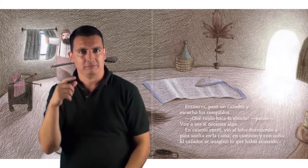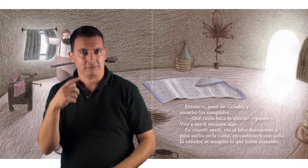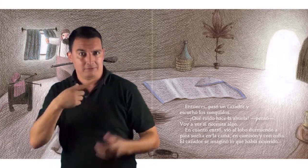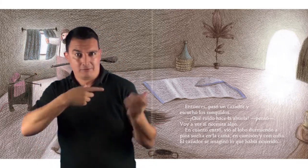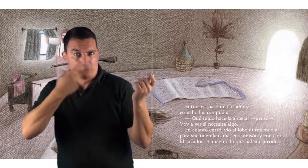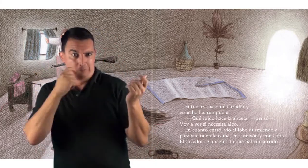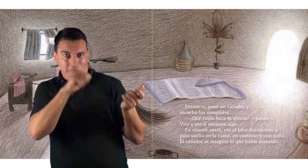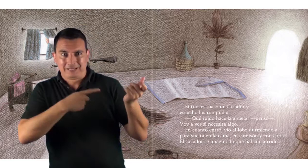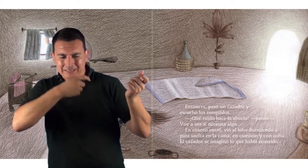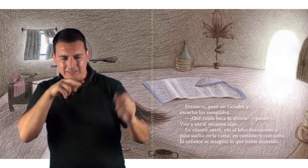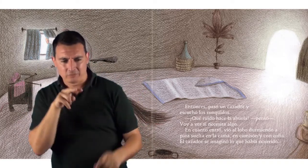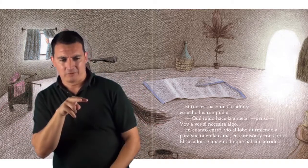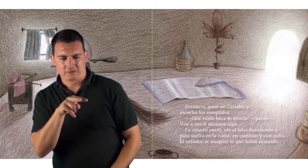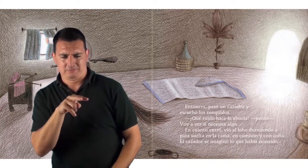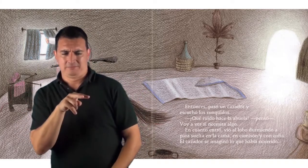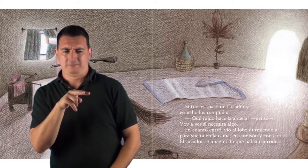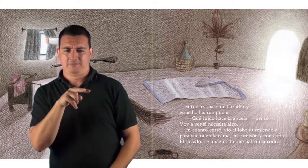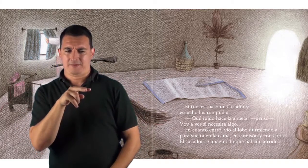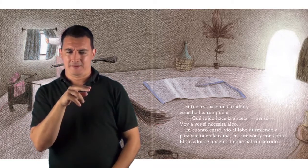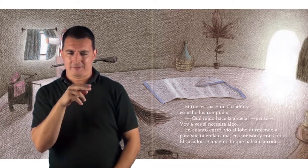El cazador se imaginó lo que había ocurrido.